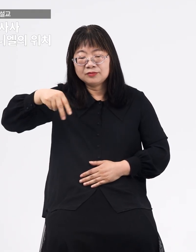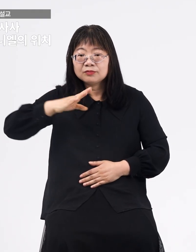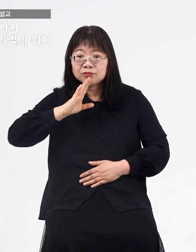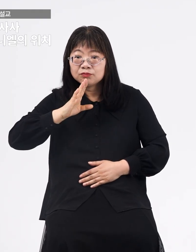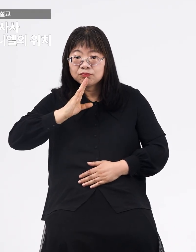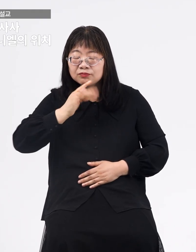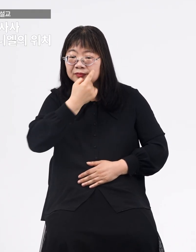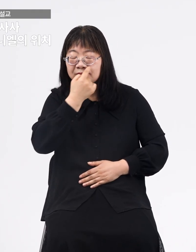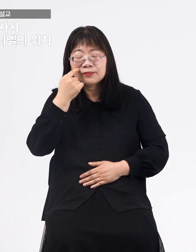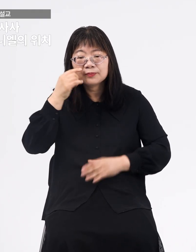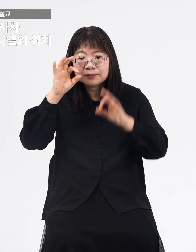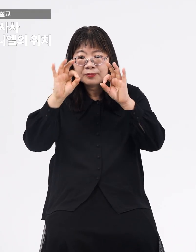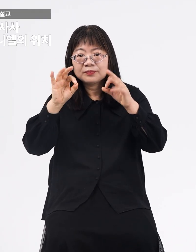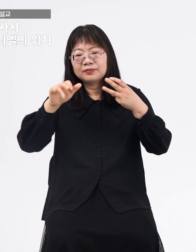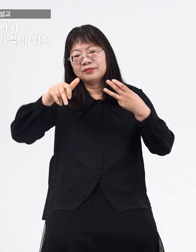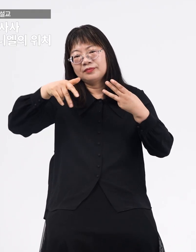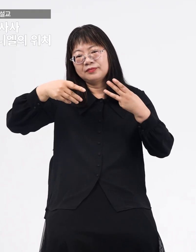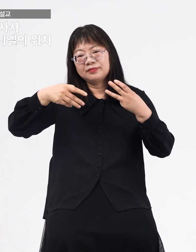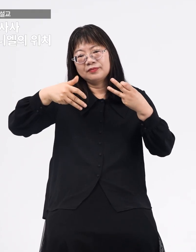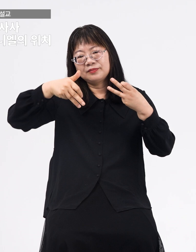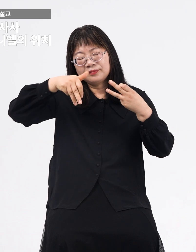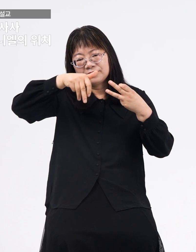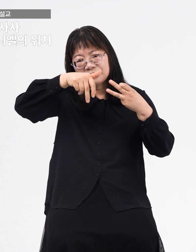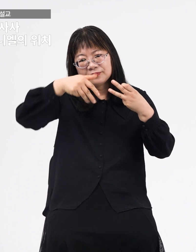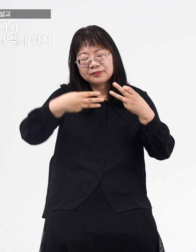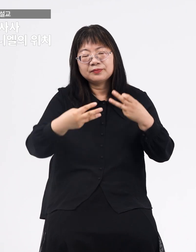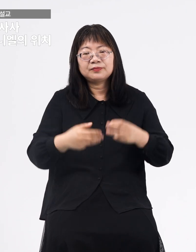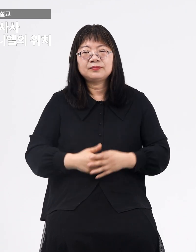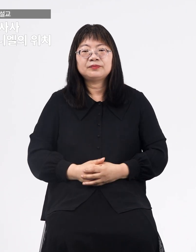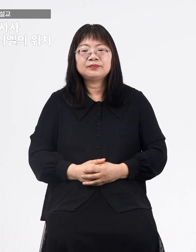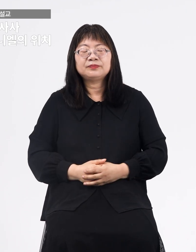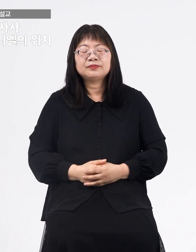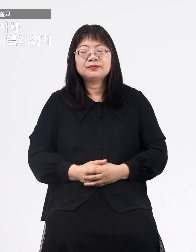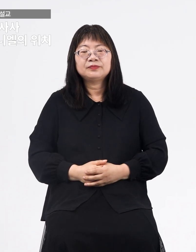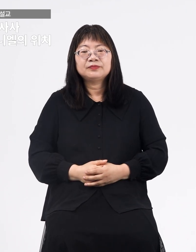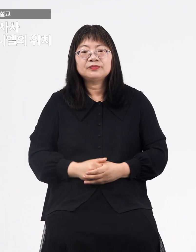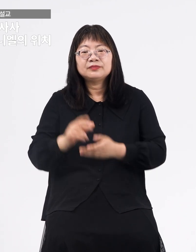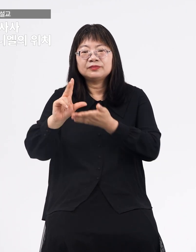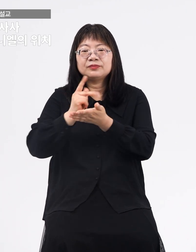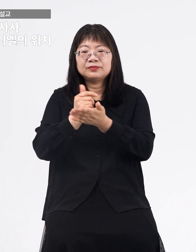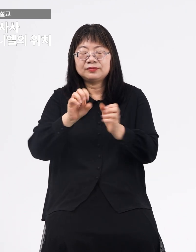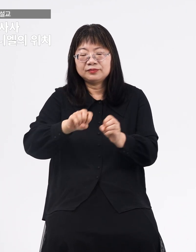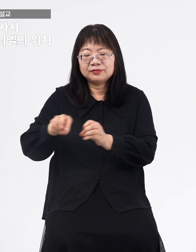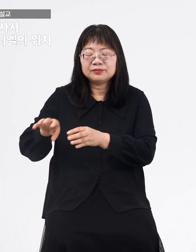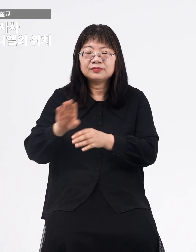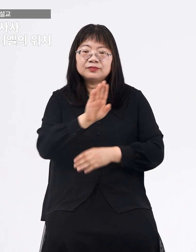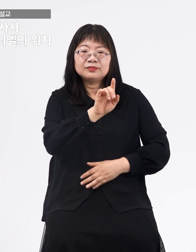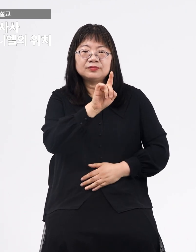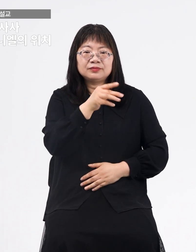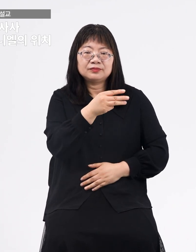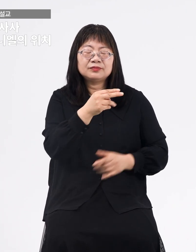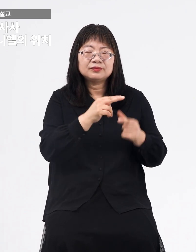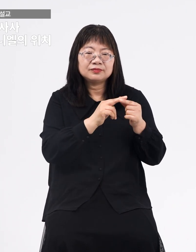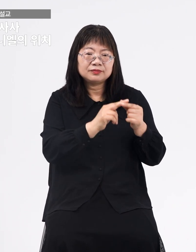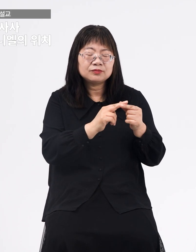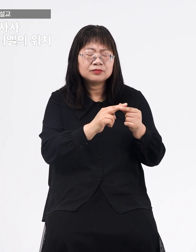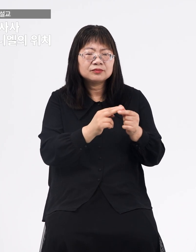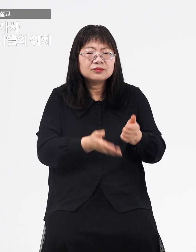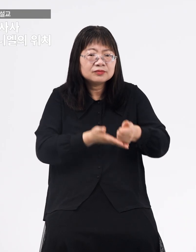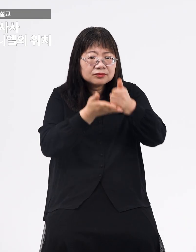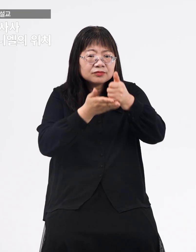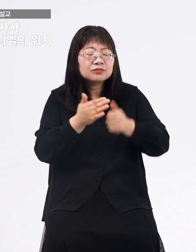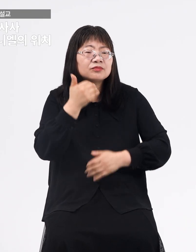13절 한 번만 더 넘겨보죠. 곧 그들이 여호와를 버리고 바알과 누굴